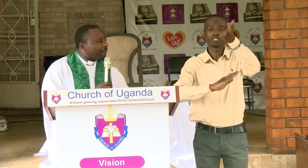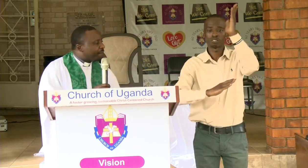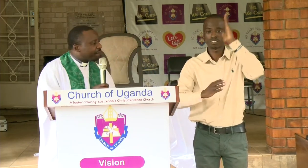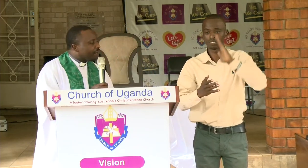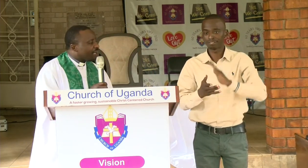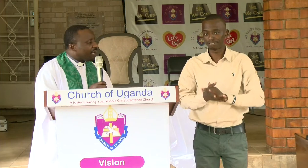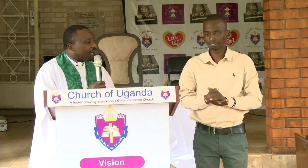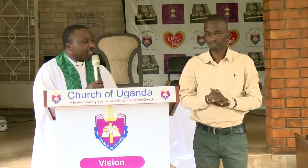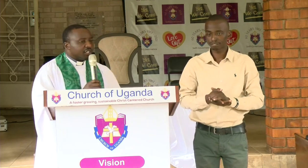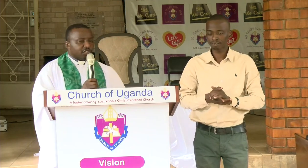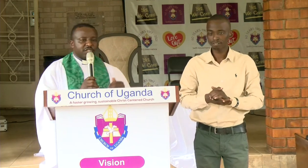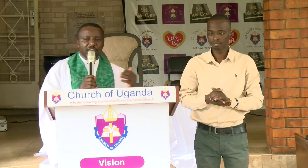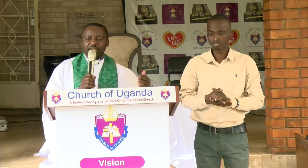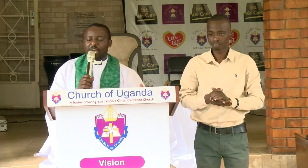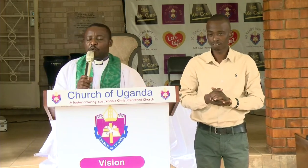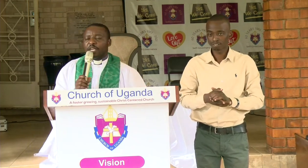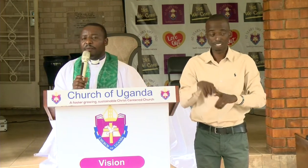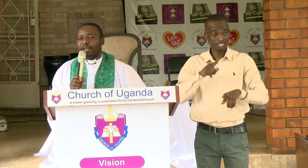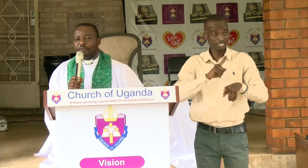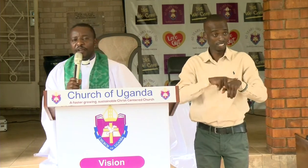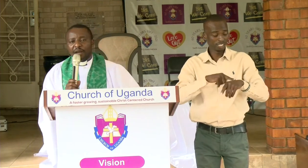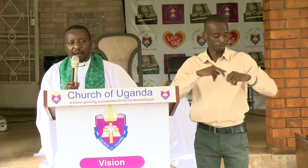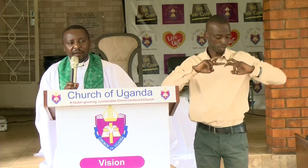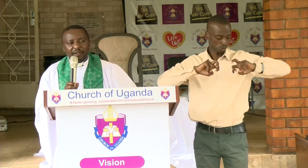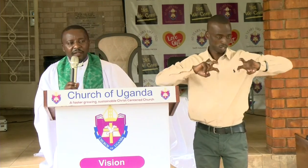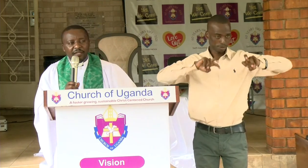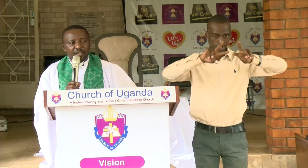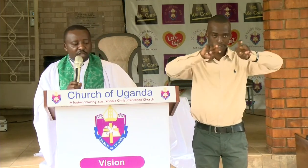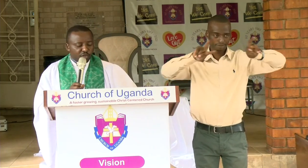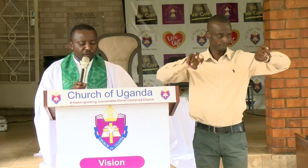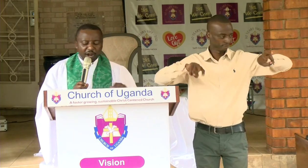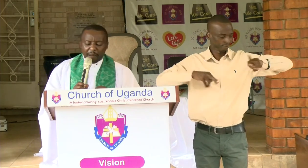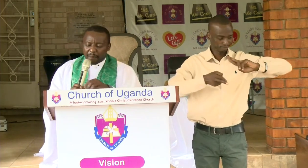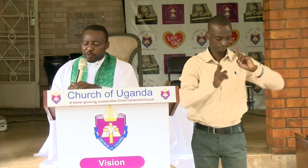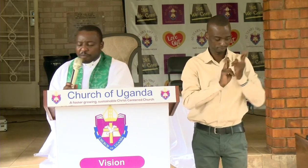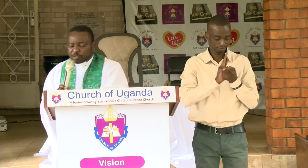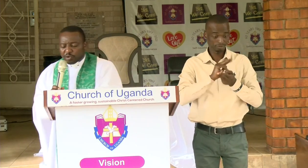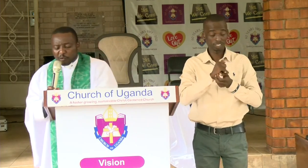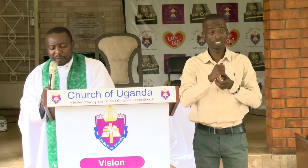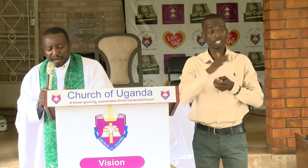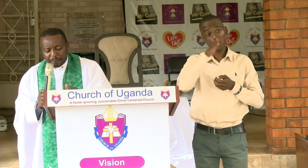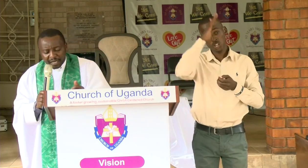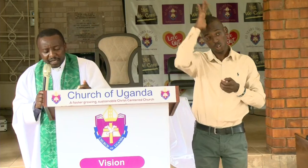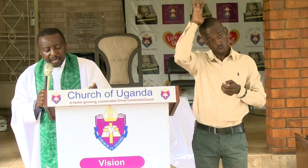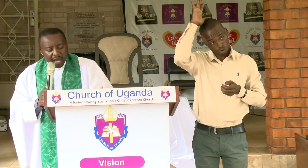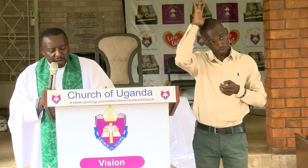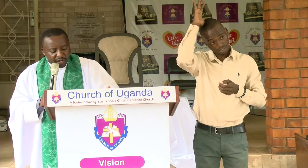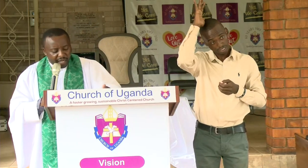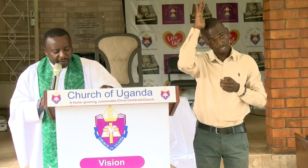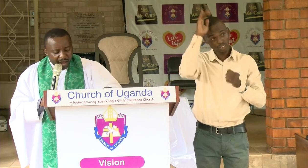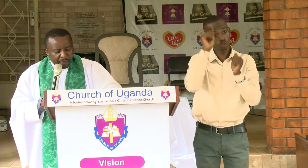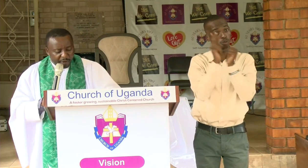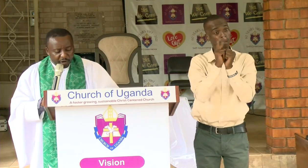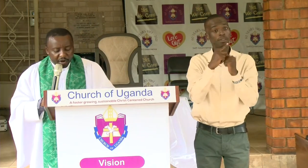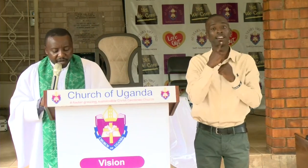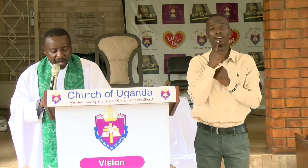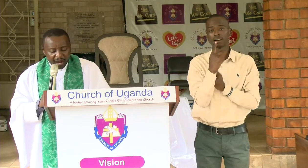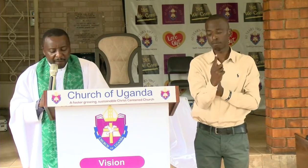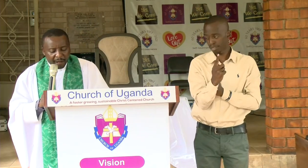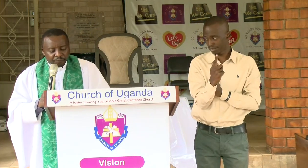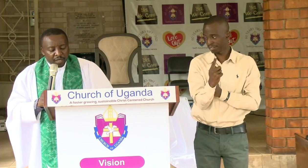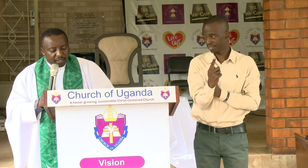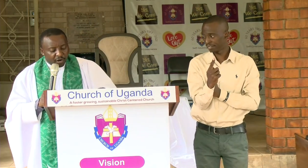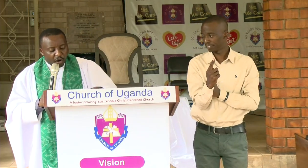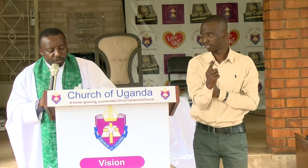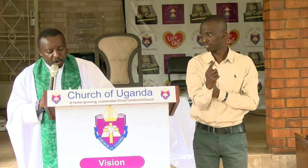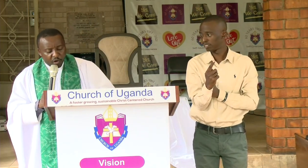Katonda. Kino kiseera kyakwekebera ffenna. Ky'ova olaba Abaruumi essuula 12 ayogera ebigambo bino